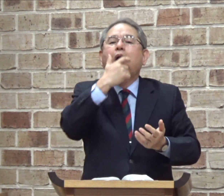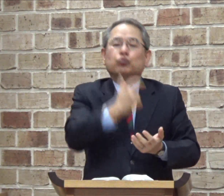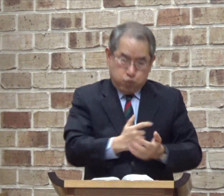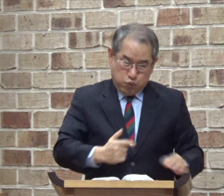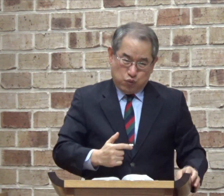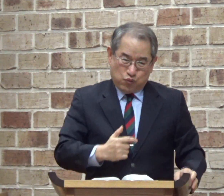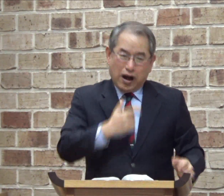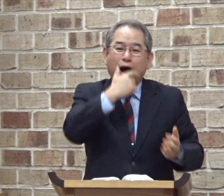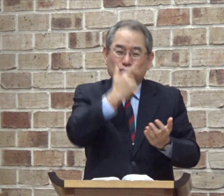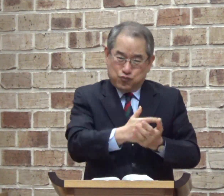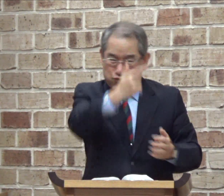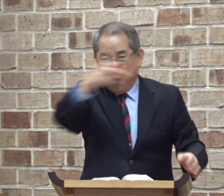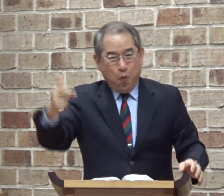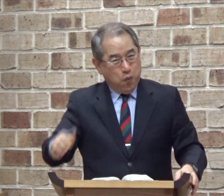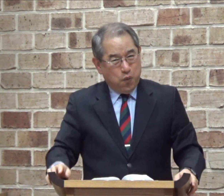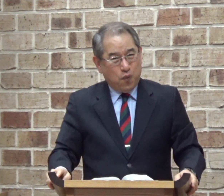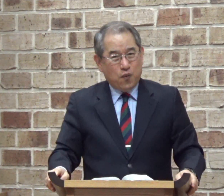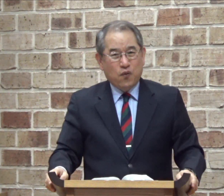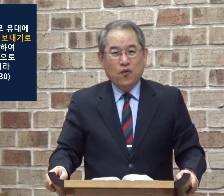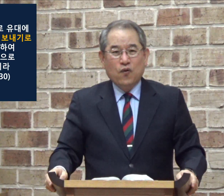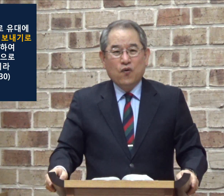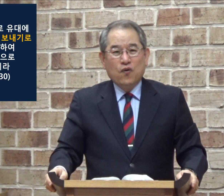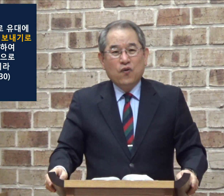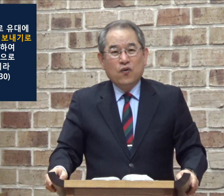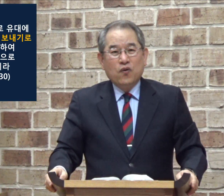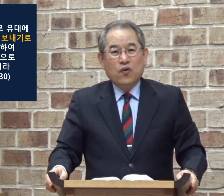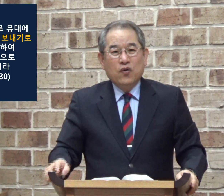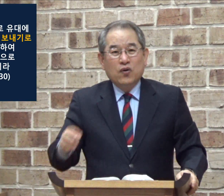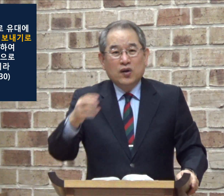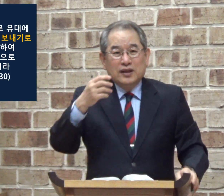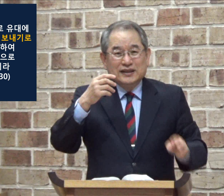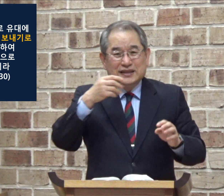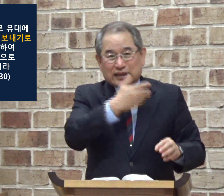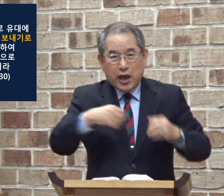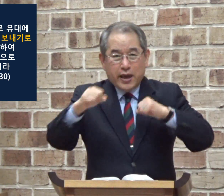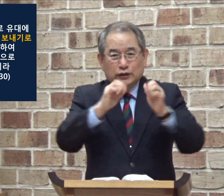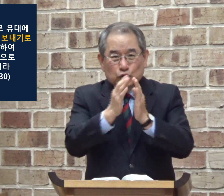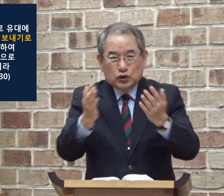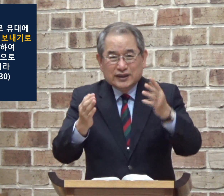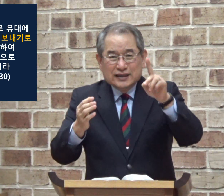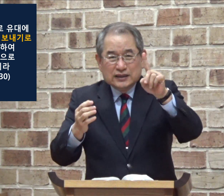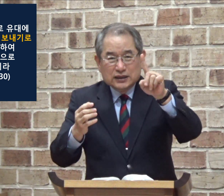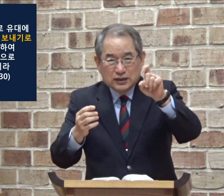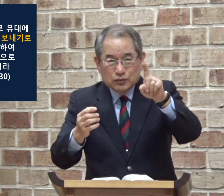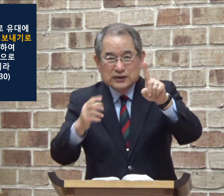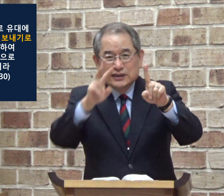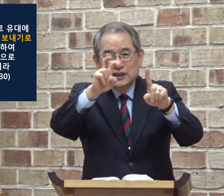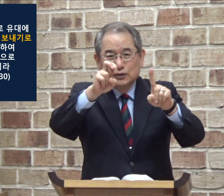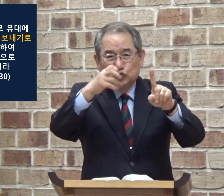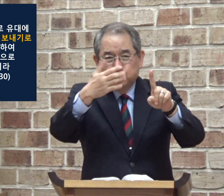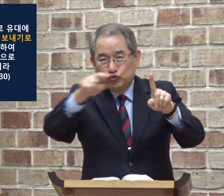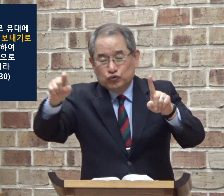사도행전 1장 29절부터 30절 말씀. 제자들이 각각 그 힘대로 유대에 사는